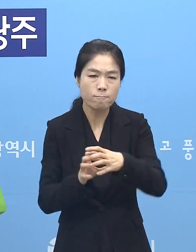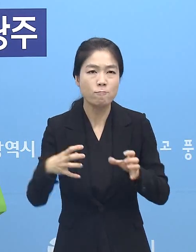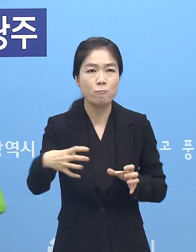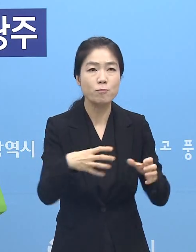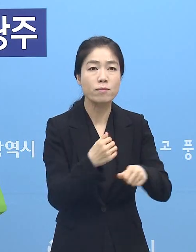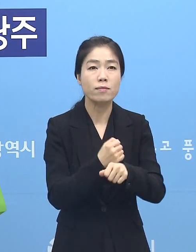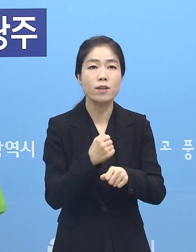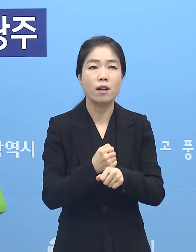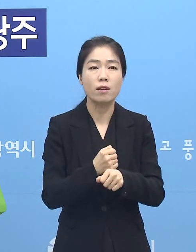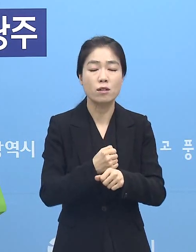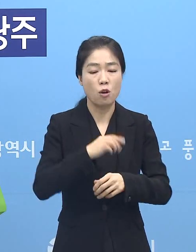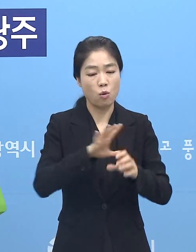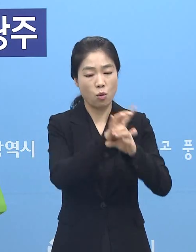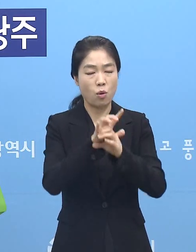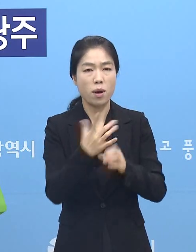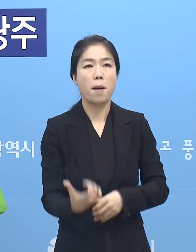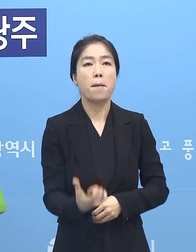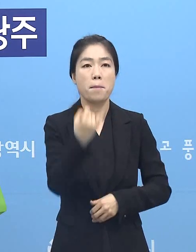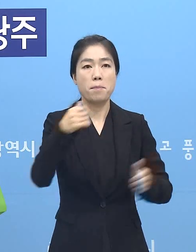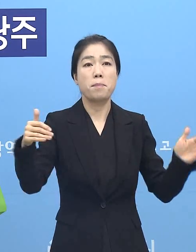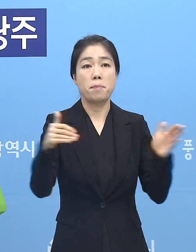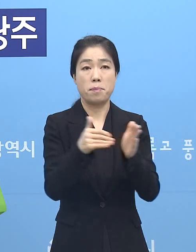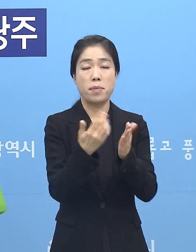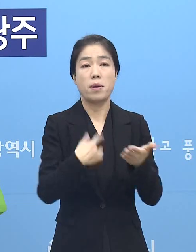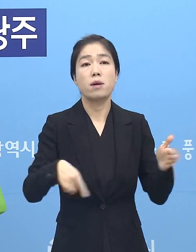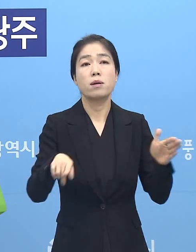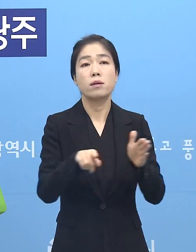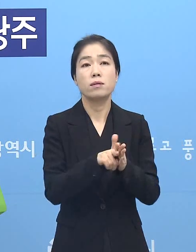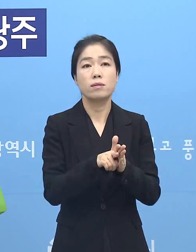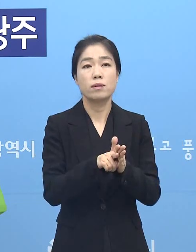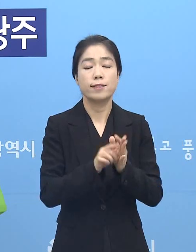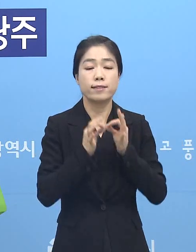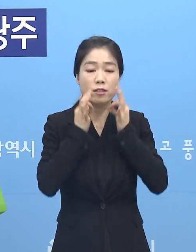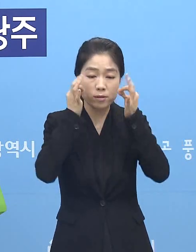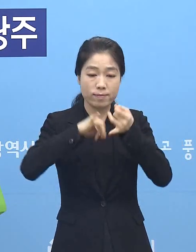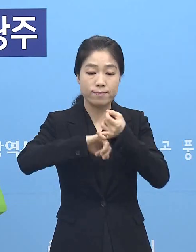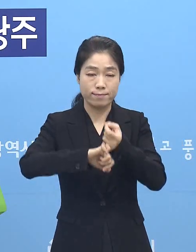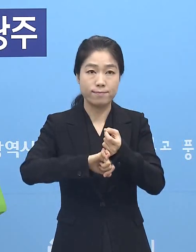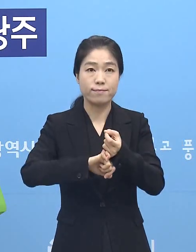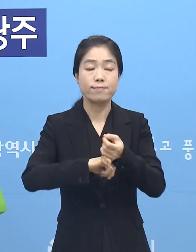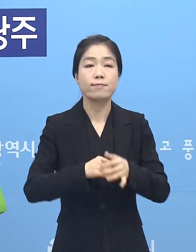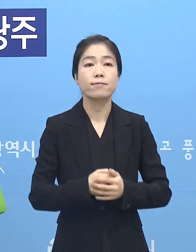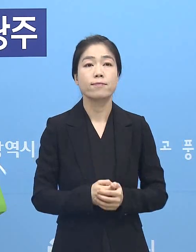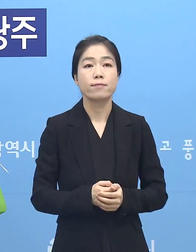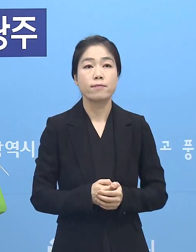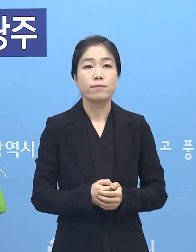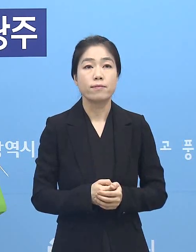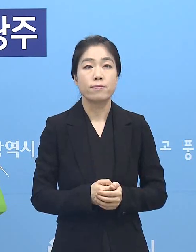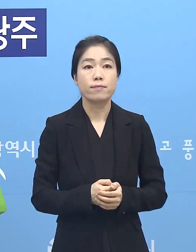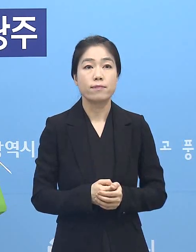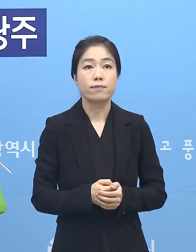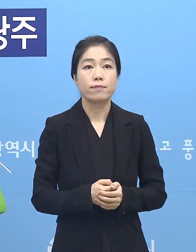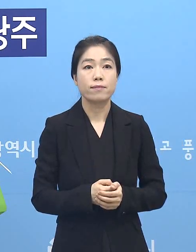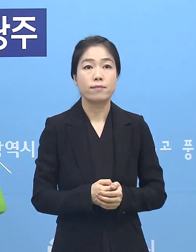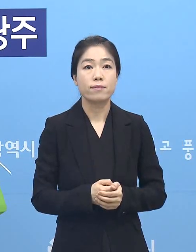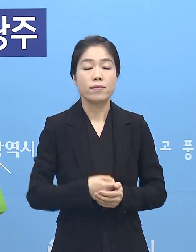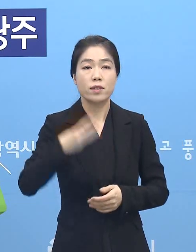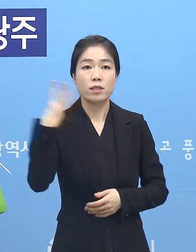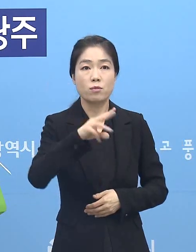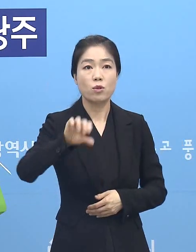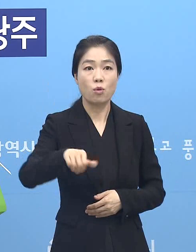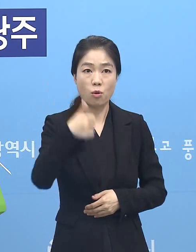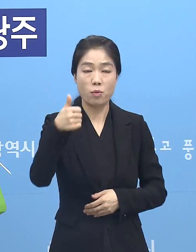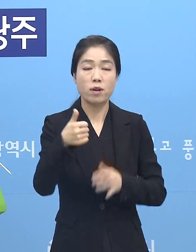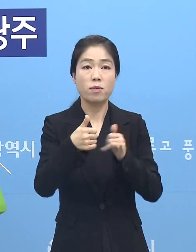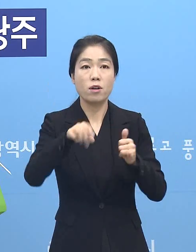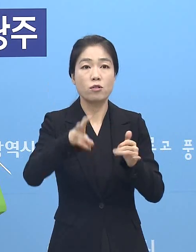코로나 위기가 하루빨리 종식될 수 있도록 최선을 다하도록 하겠습니다. 3,500여